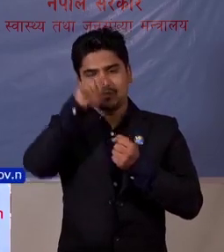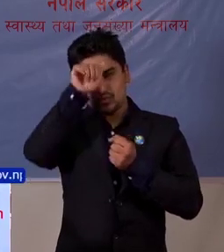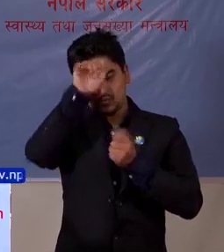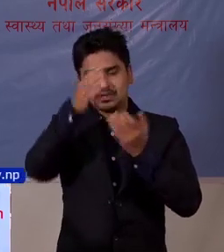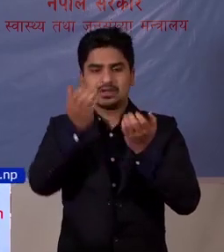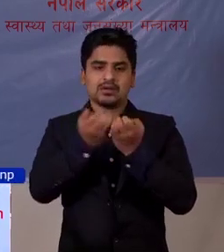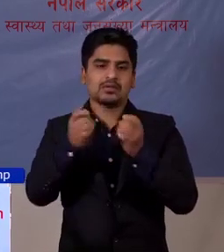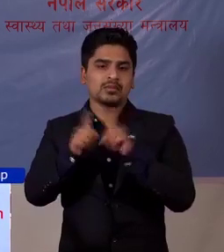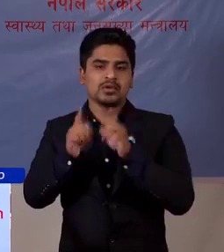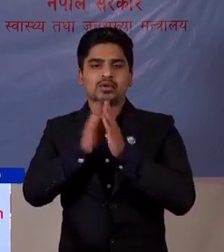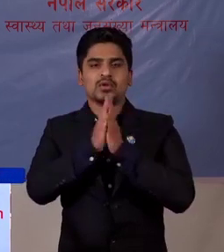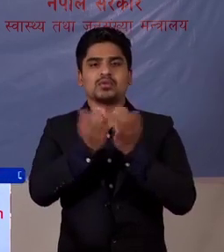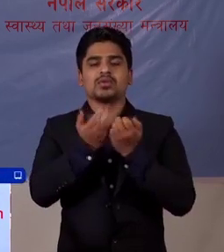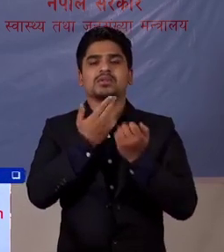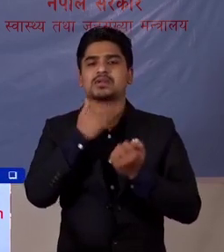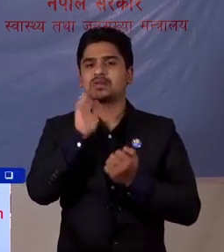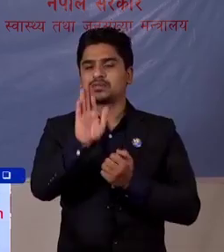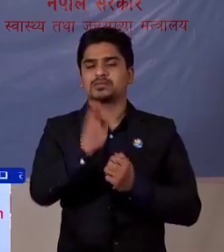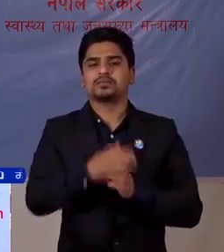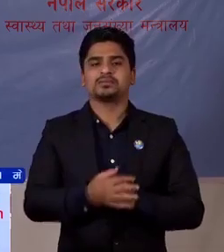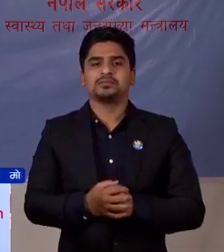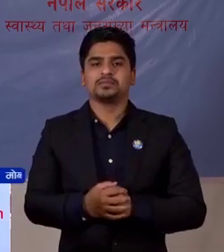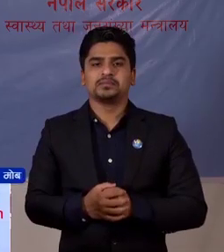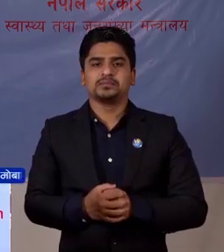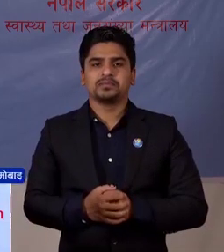गर्नमा पनि हामी अनुरोध गर्न चाहन्छौँ।